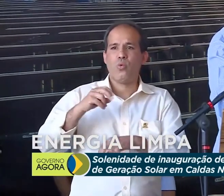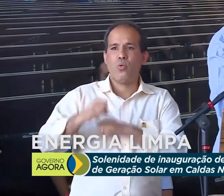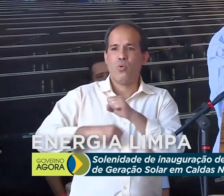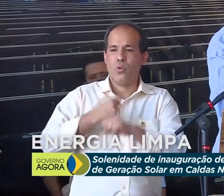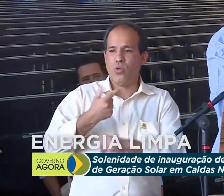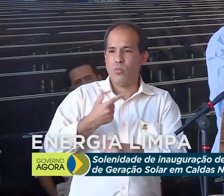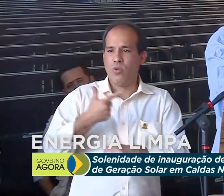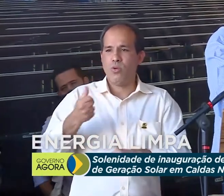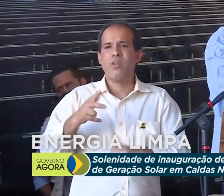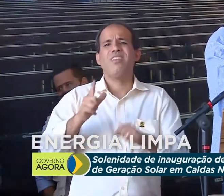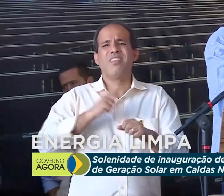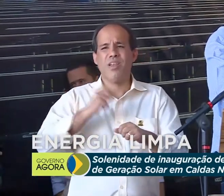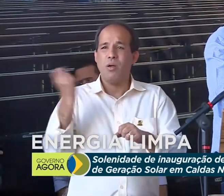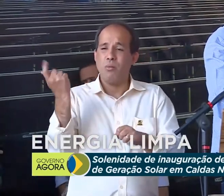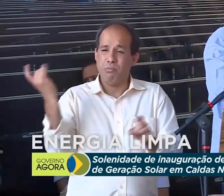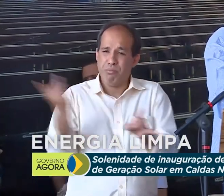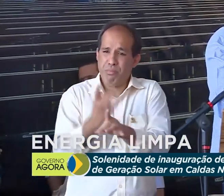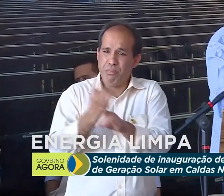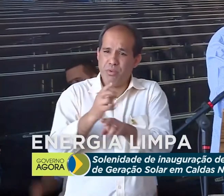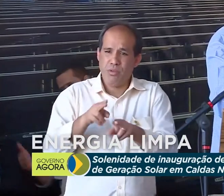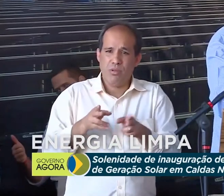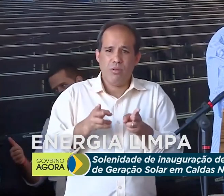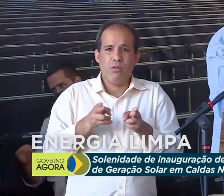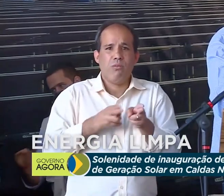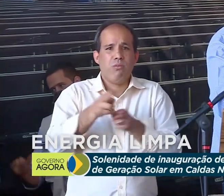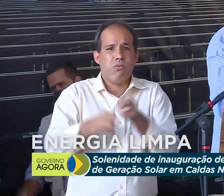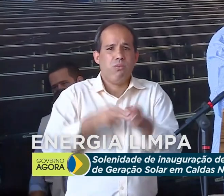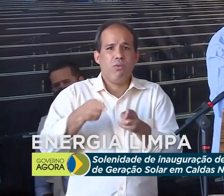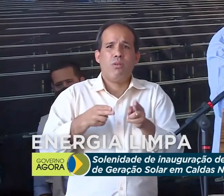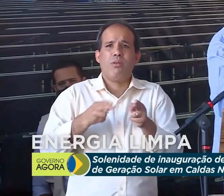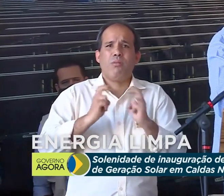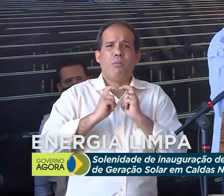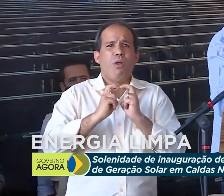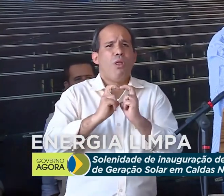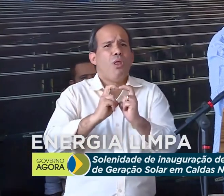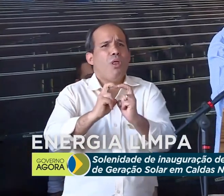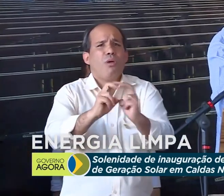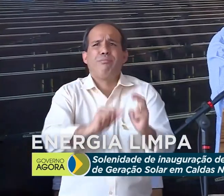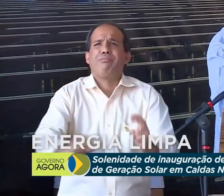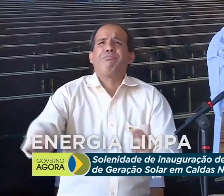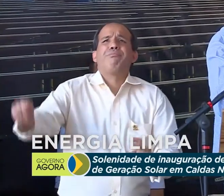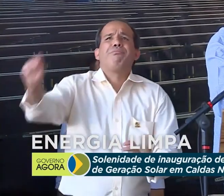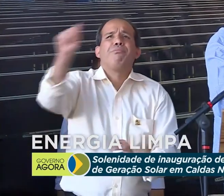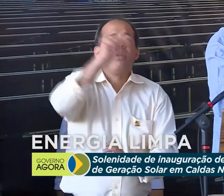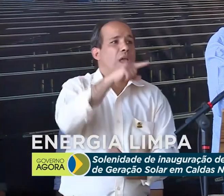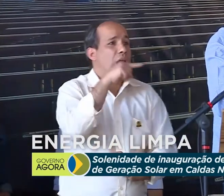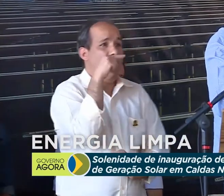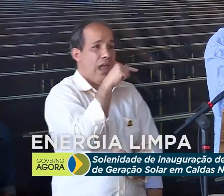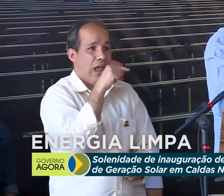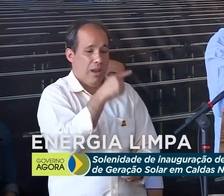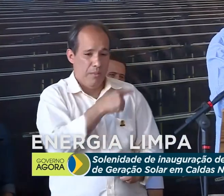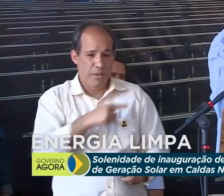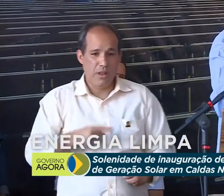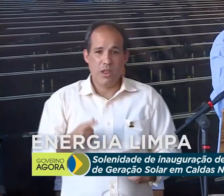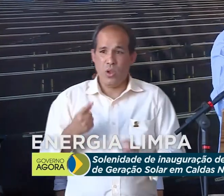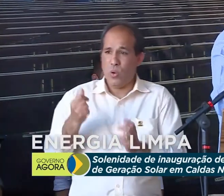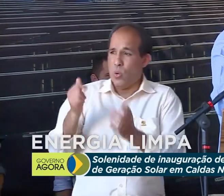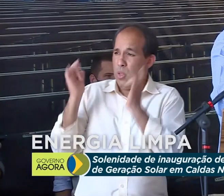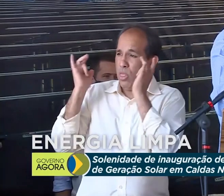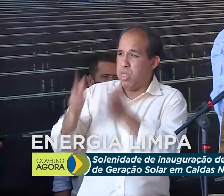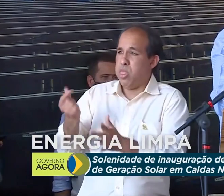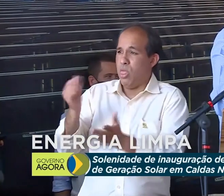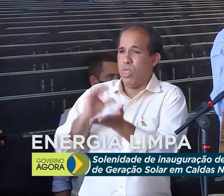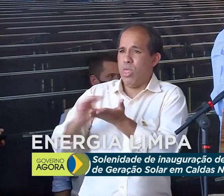trafegando desde Itaqui, no Maranhão, até o Porto de Santos. Vossa Excelência, ao invés de jogar o dinheiro todo no caixa do